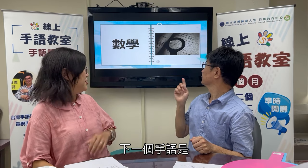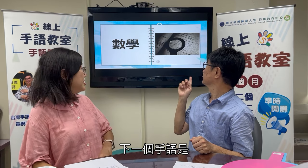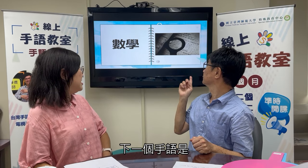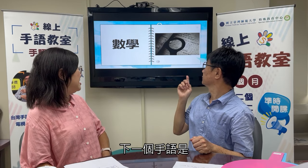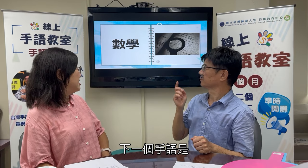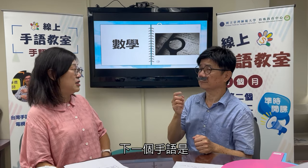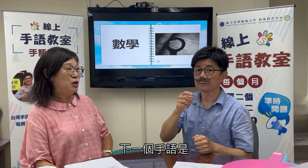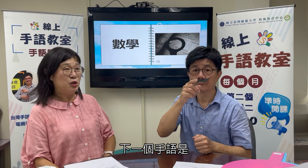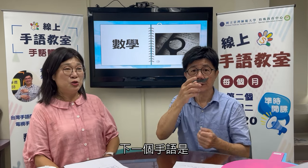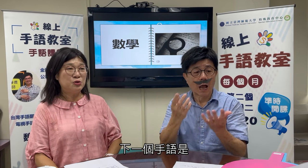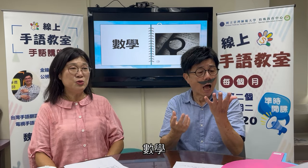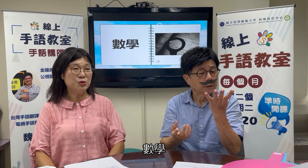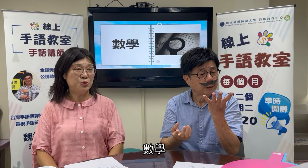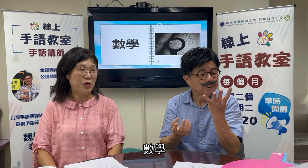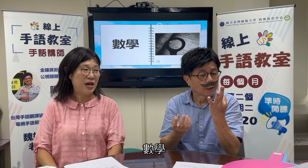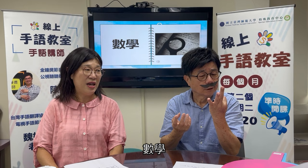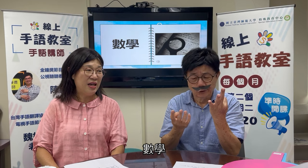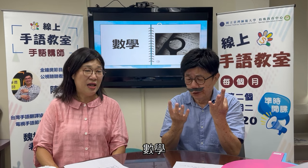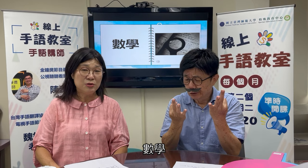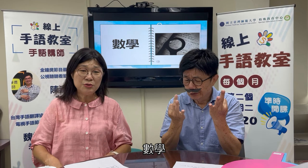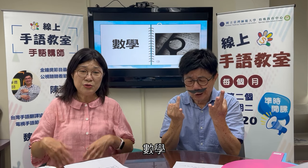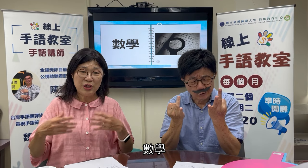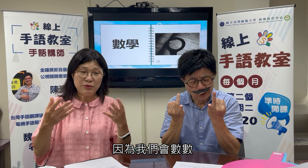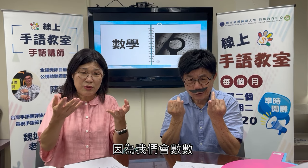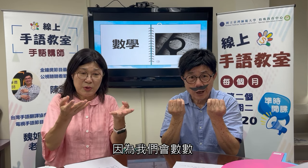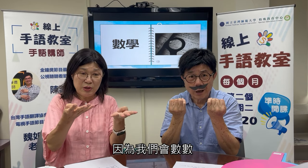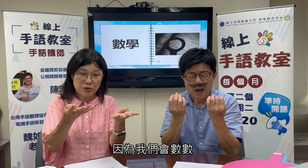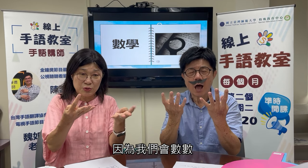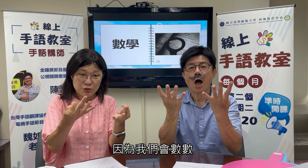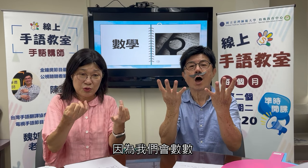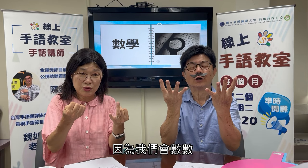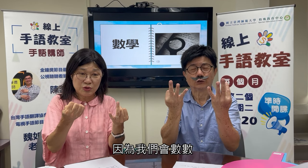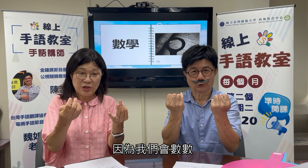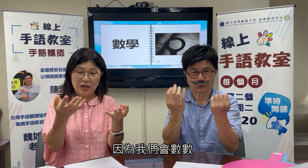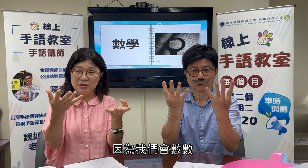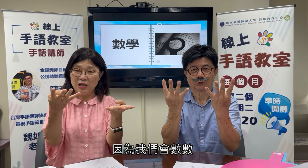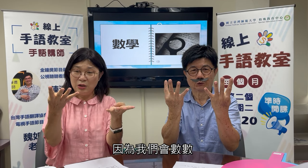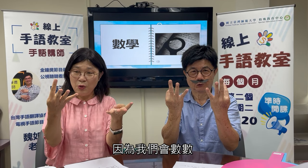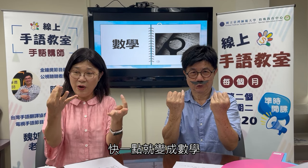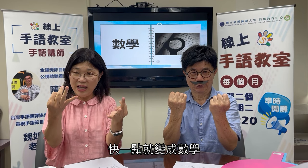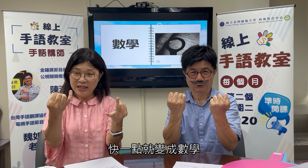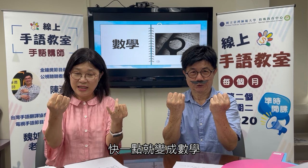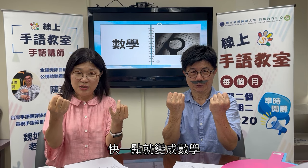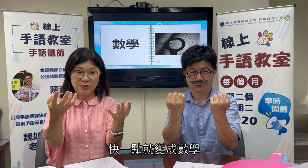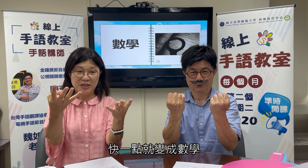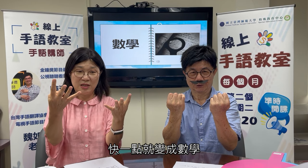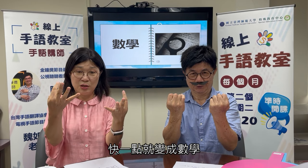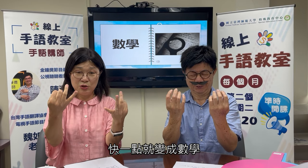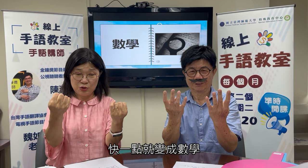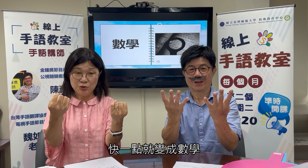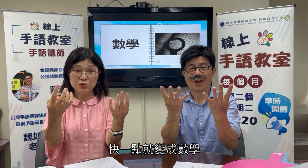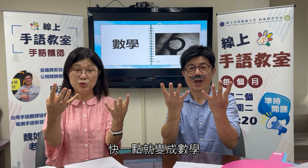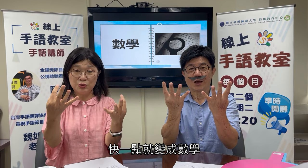是数学，数学因为我们会数数，快一点就变成数